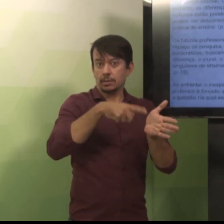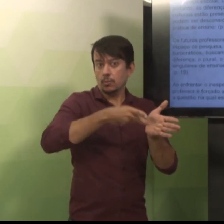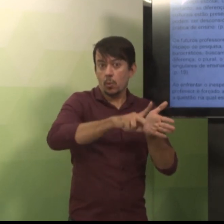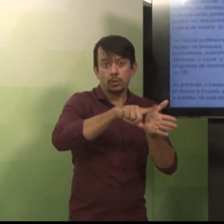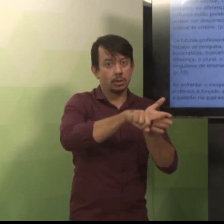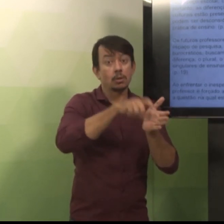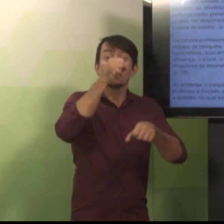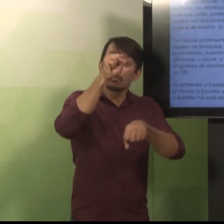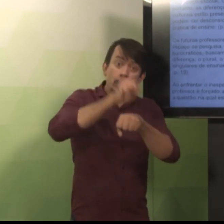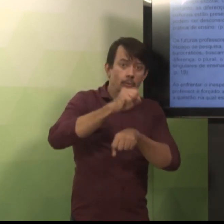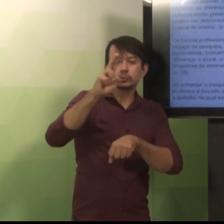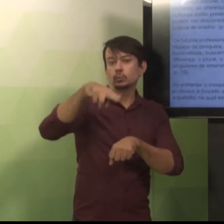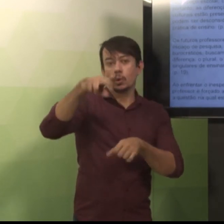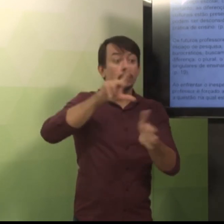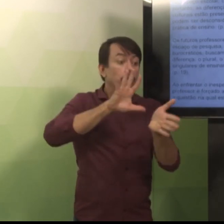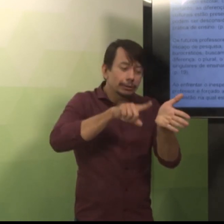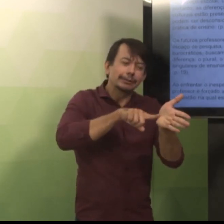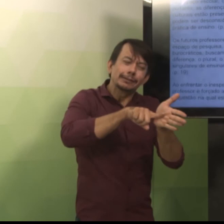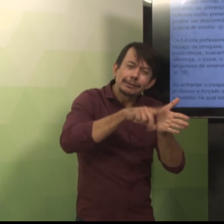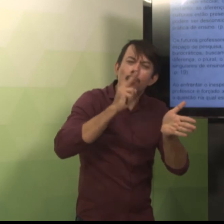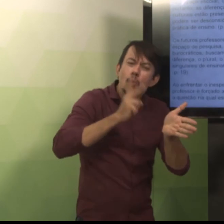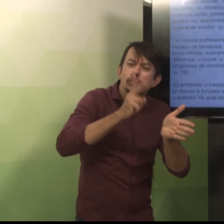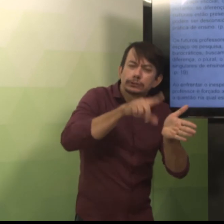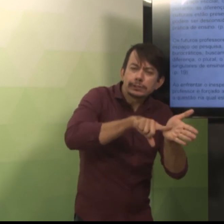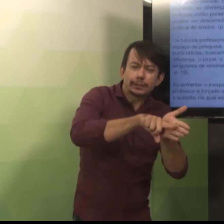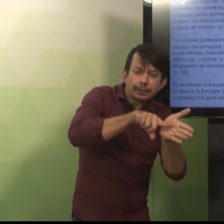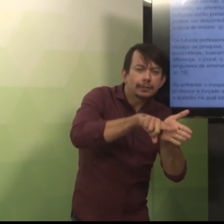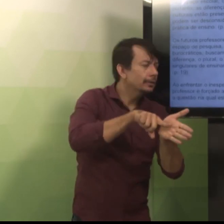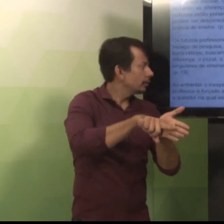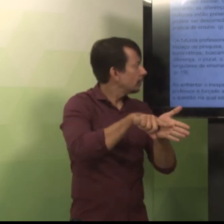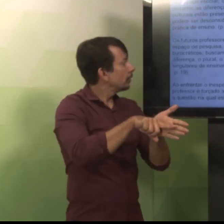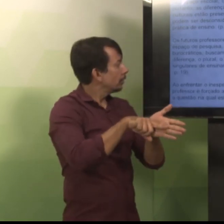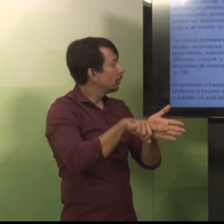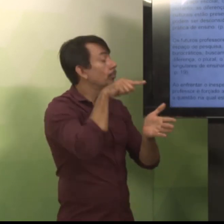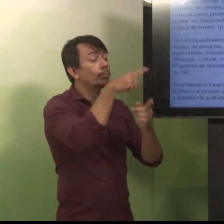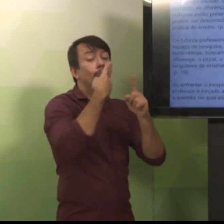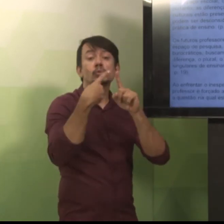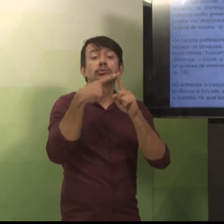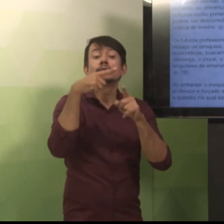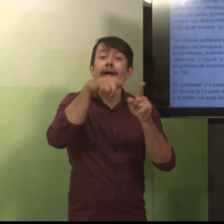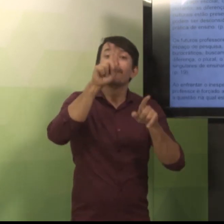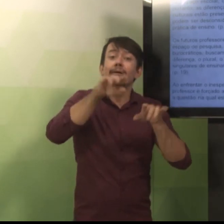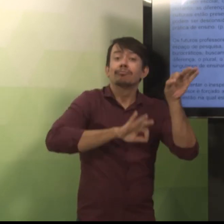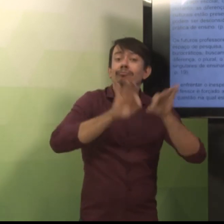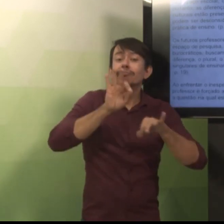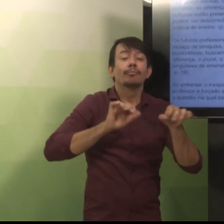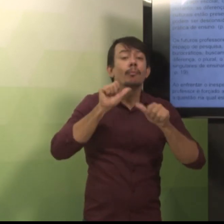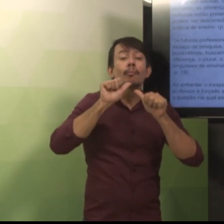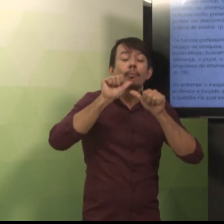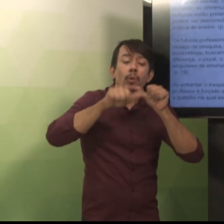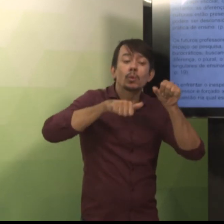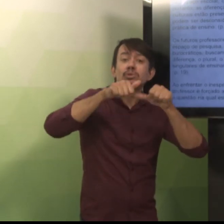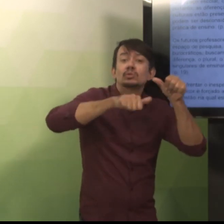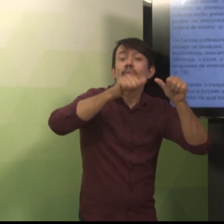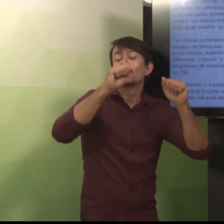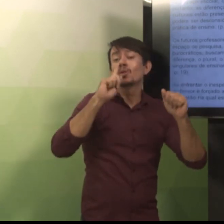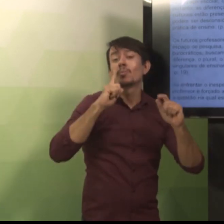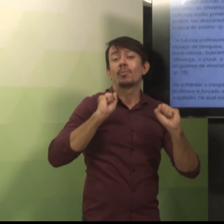como lugar de pesquisa contínua. Por quê? É necessário sempre uma